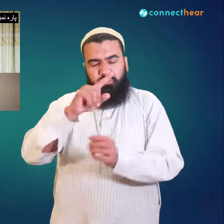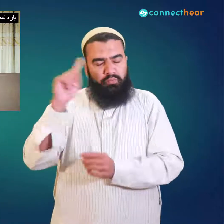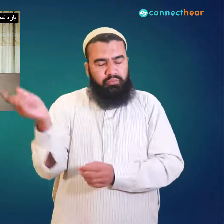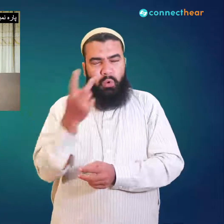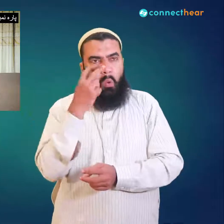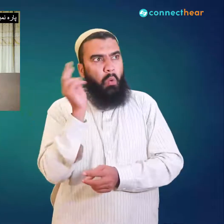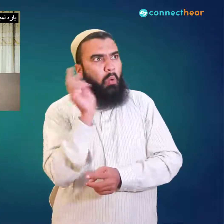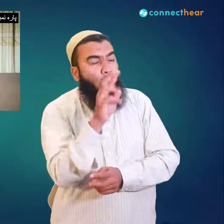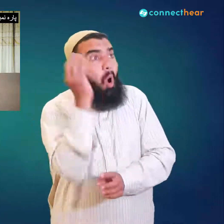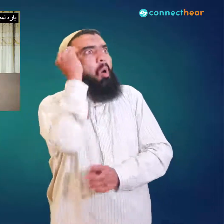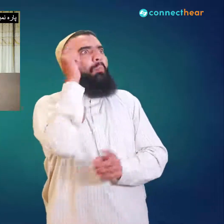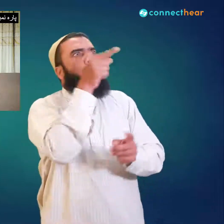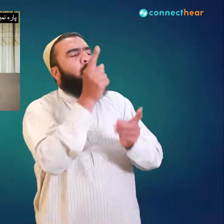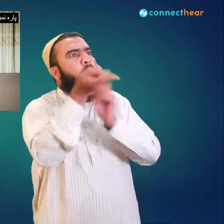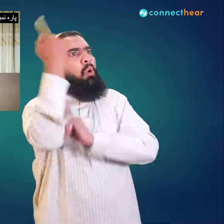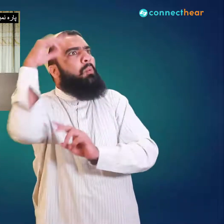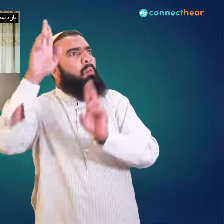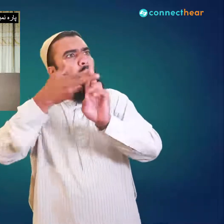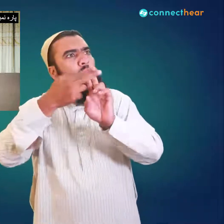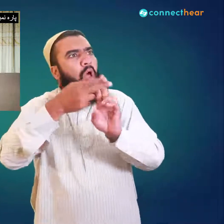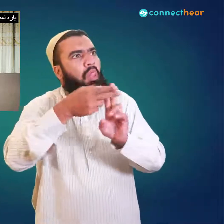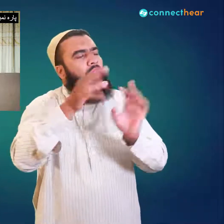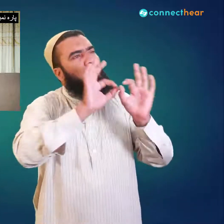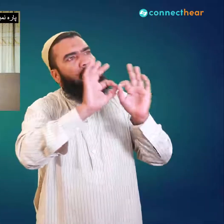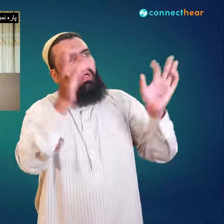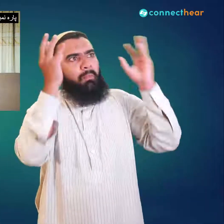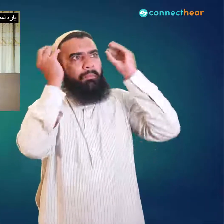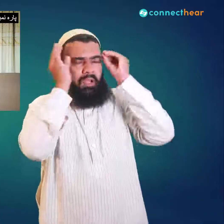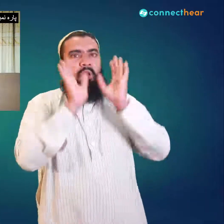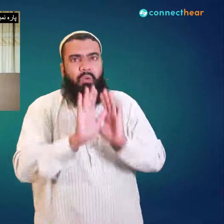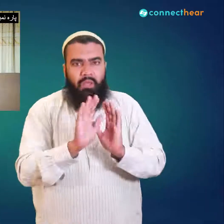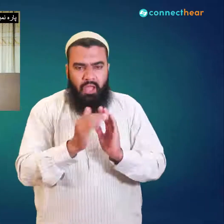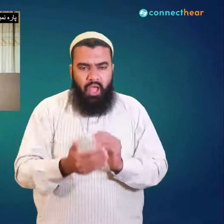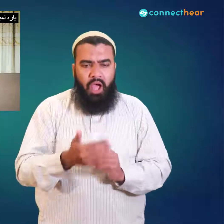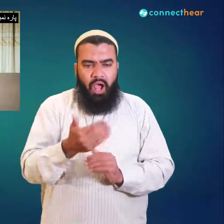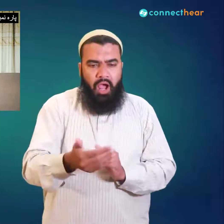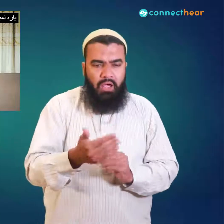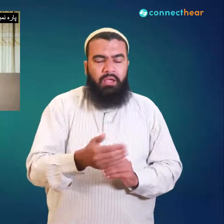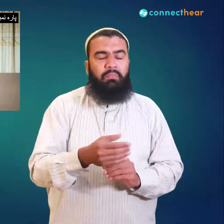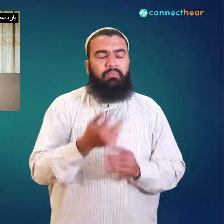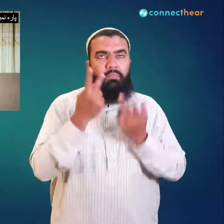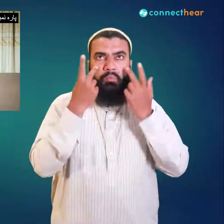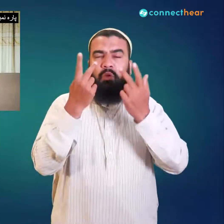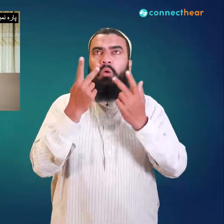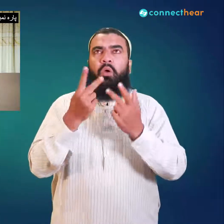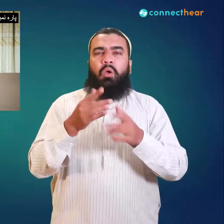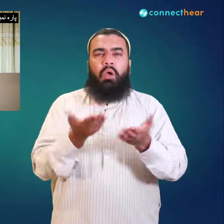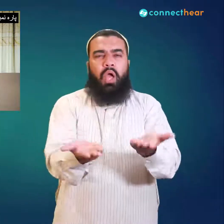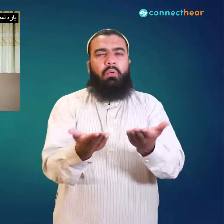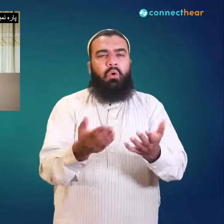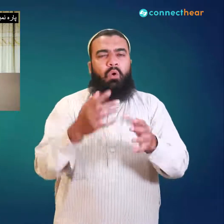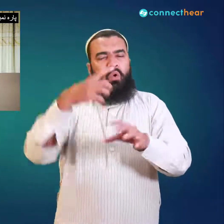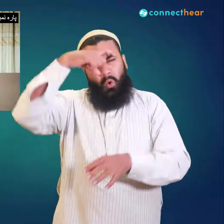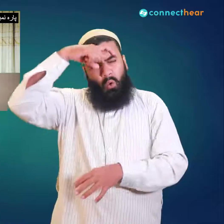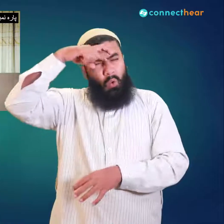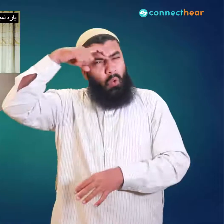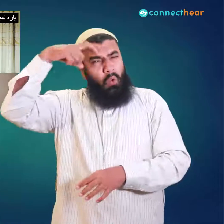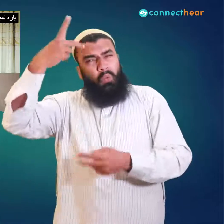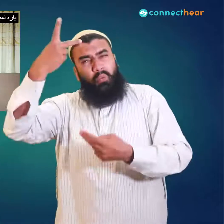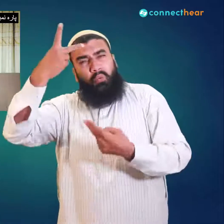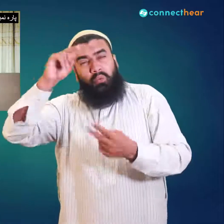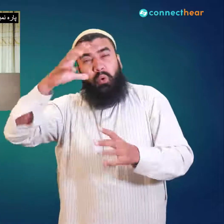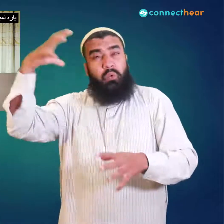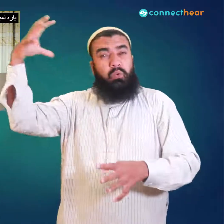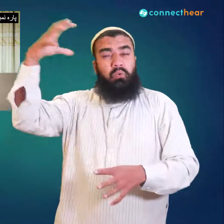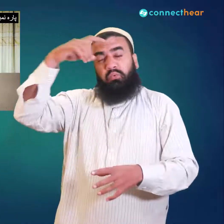قیامت کے ہولناک مناظر اور حالات جب سامنے آئیں گے تو پھر ایک دوسرے کی پہچان ختم ہو جائے گی۔ بعض روایت